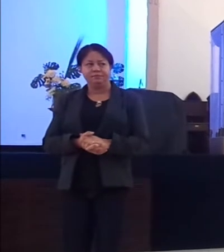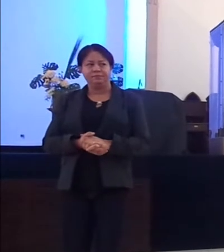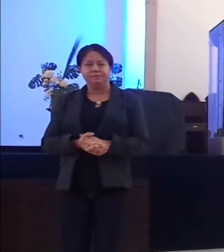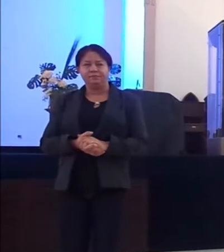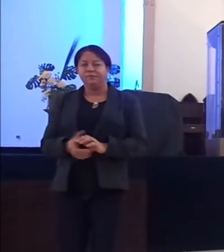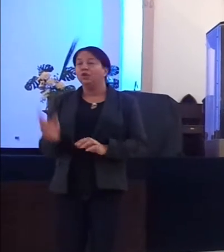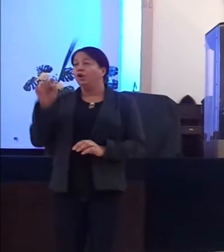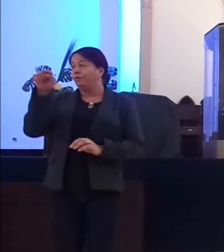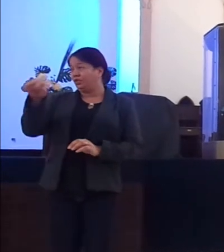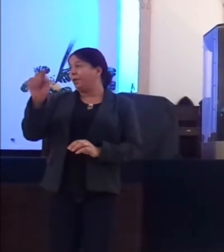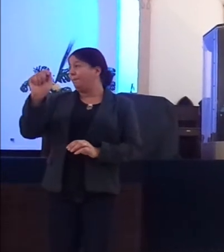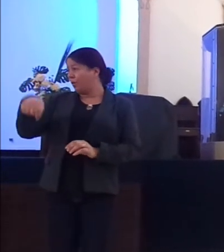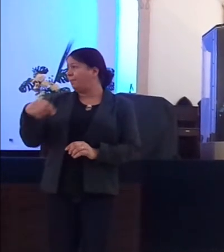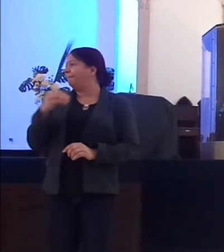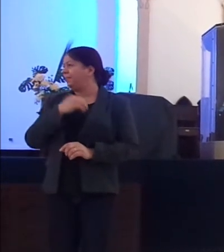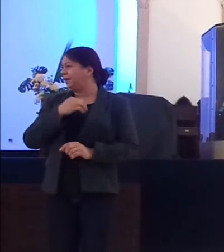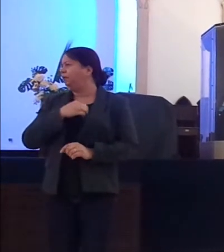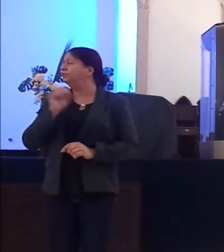você pode ser pecador,